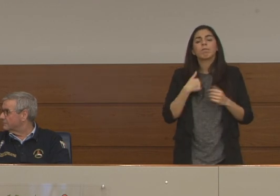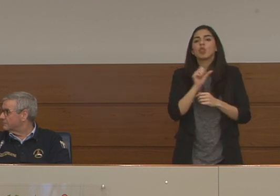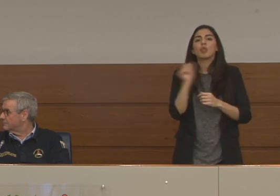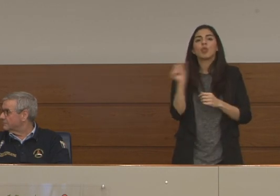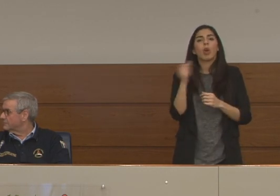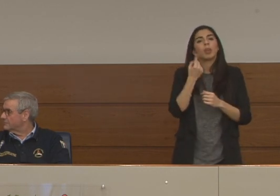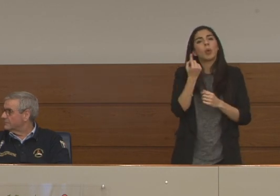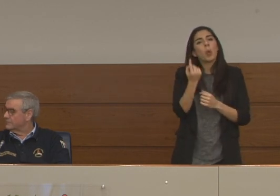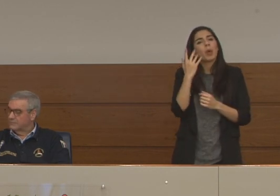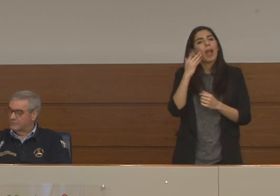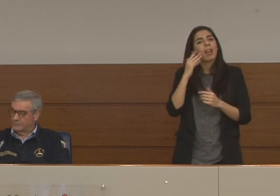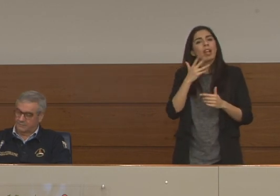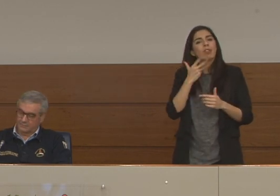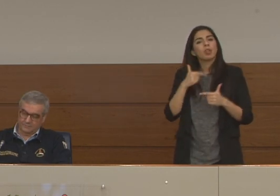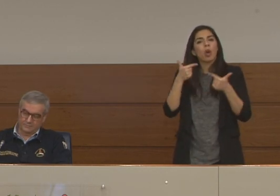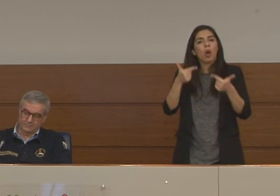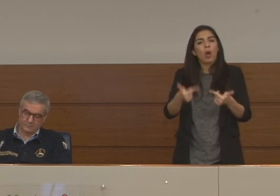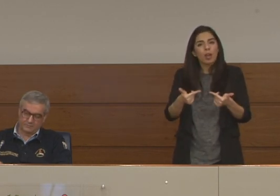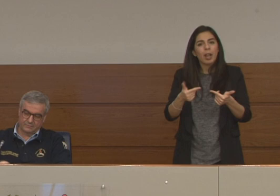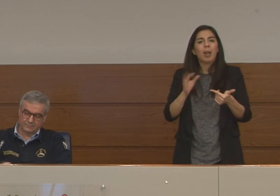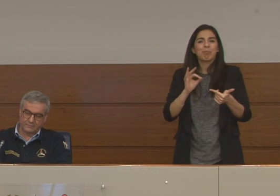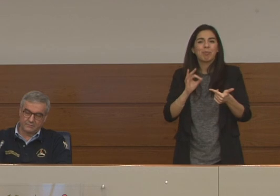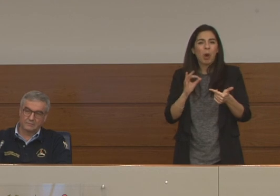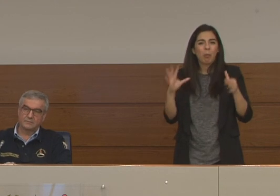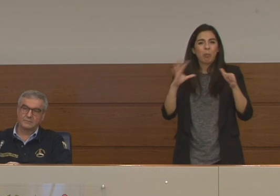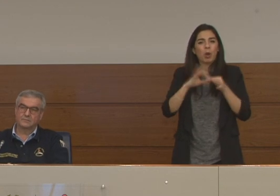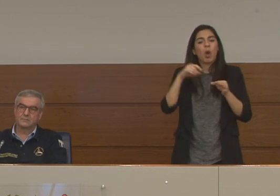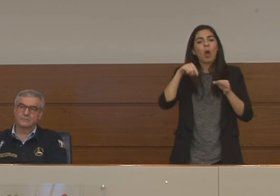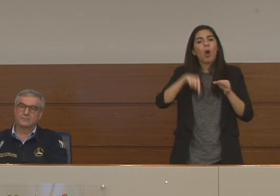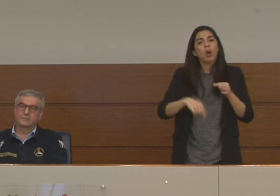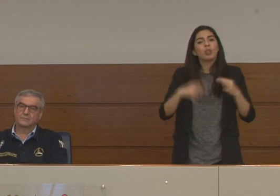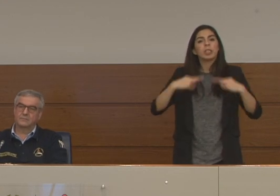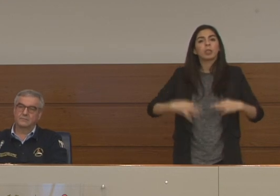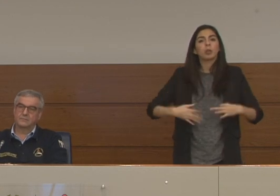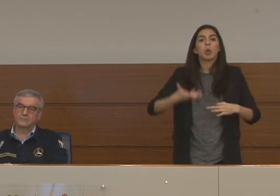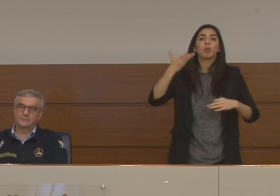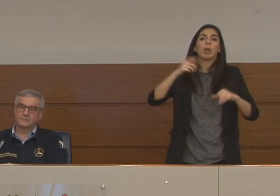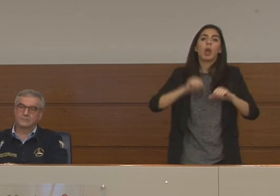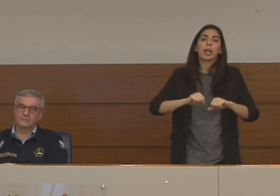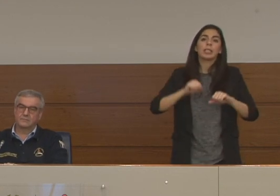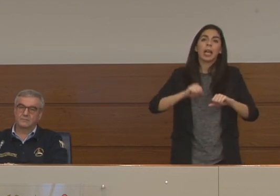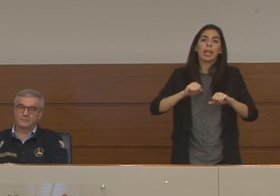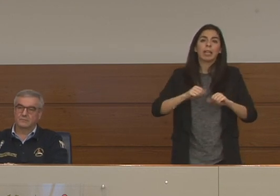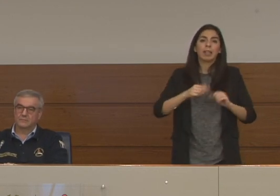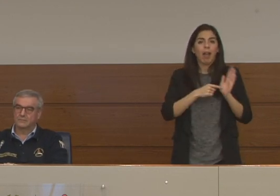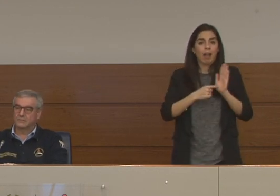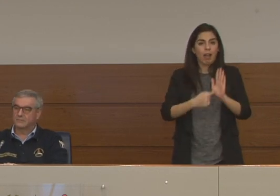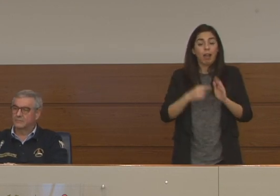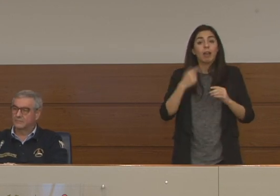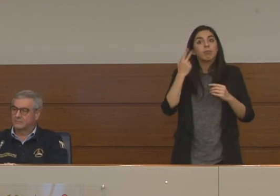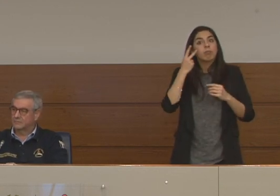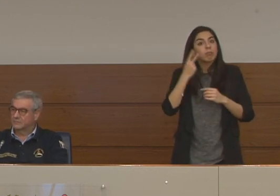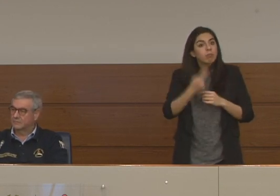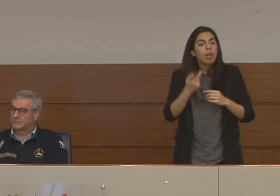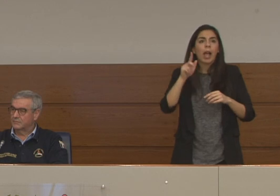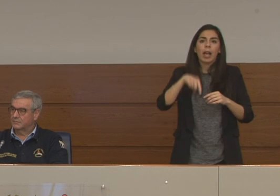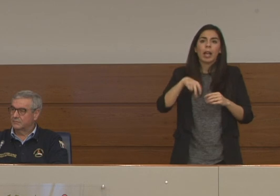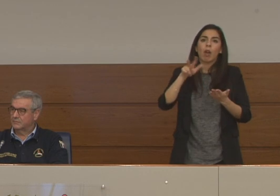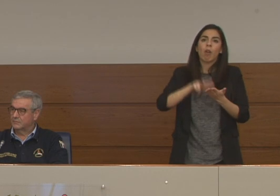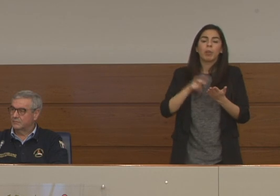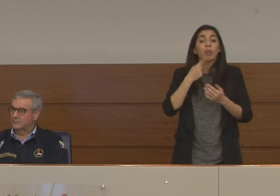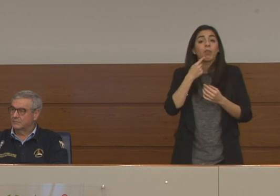nasce dai dati che ha presentato oggi l'istituto superiore di sanità dove si è visto e si è confermato e ve lo dico semplicemente perché ho